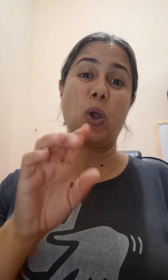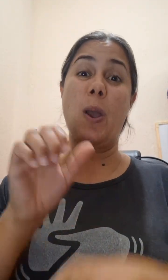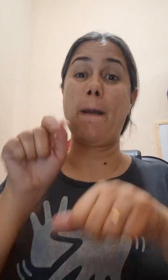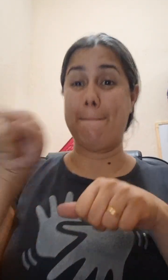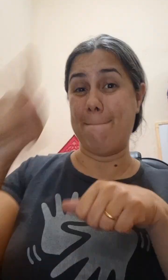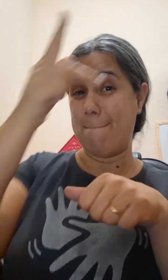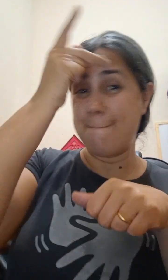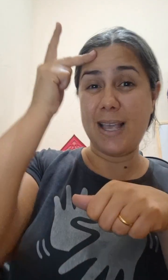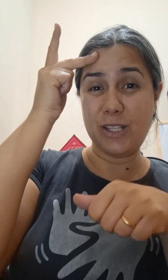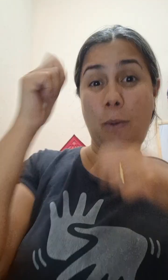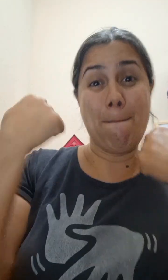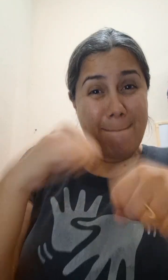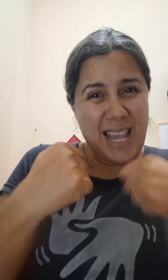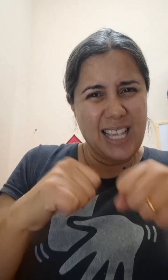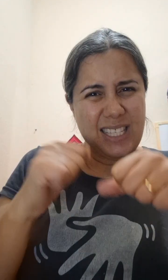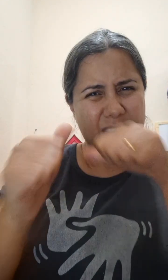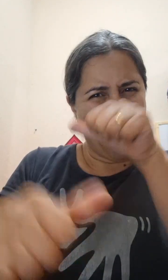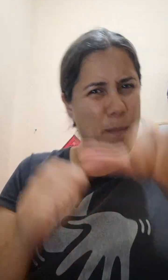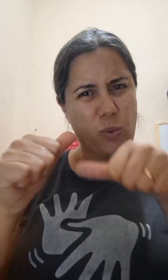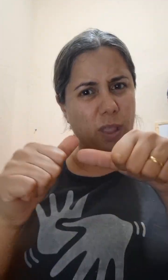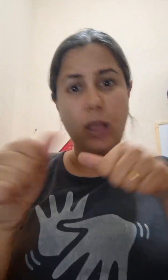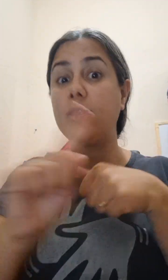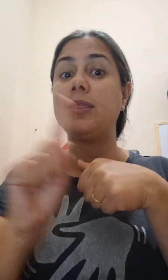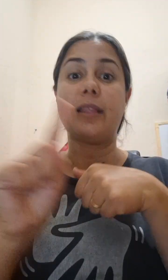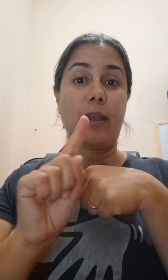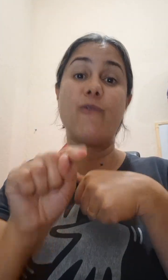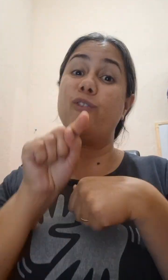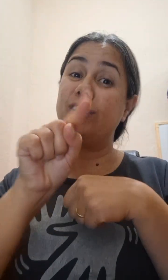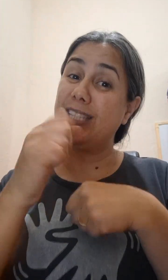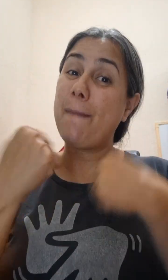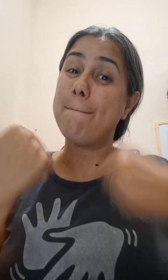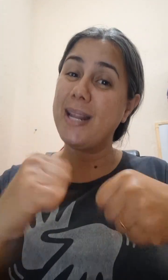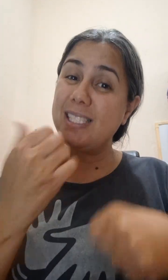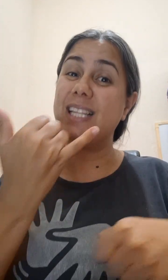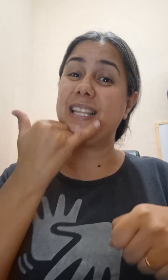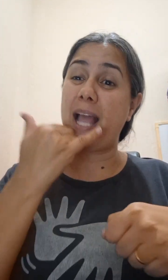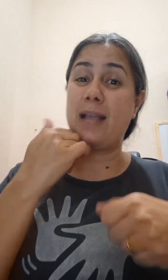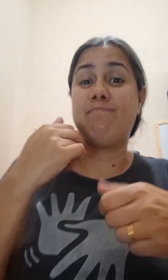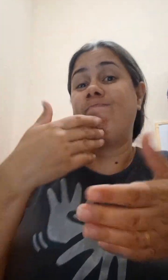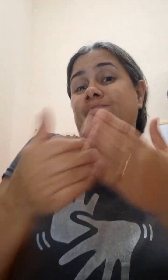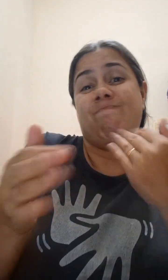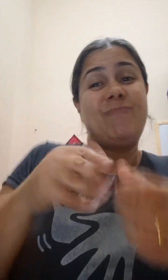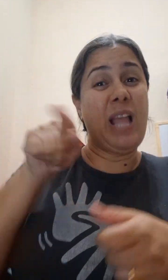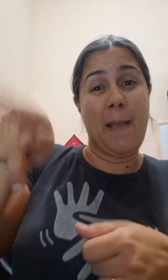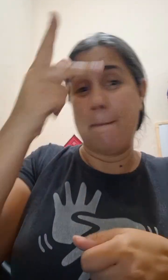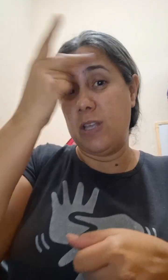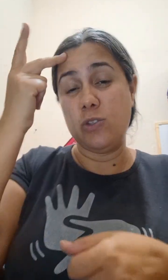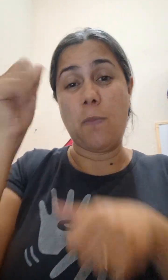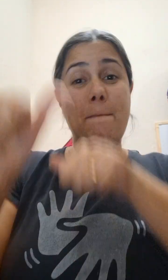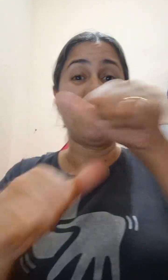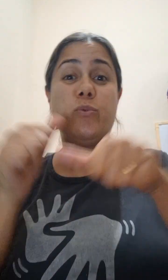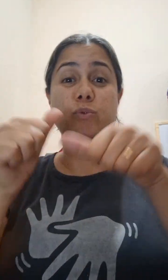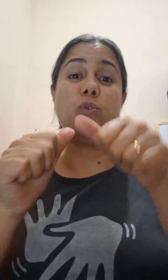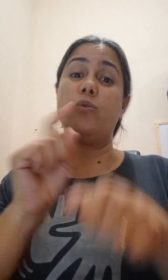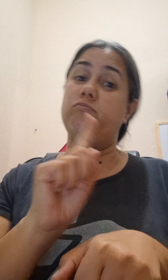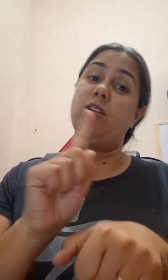comunhão. O perdão não é só que a pessoa precisa mudar. Não, a gente